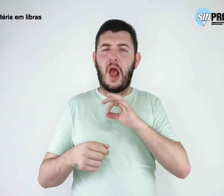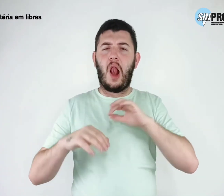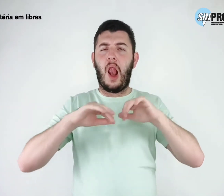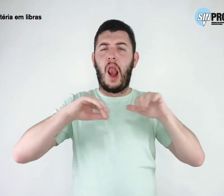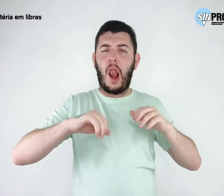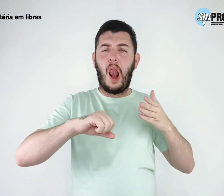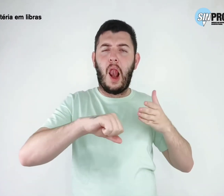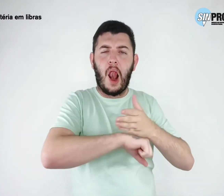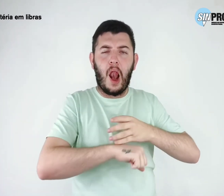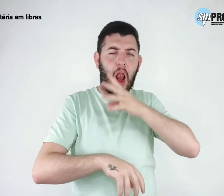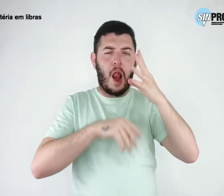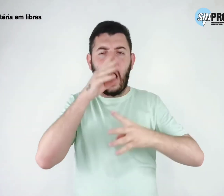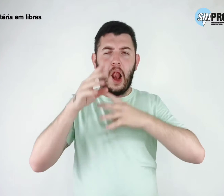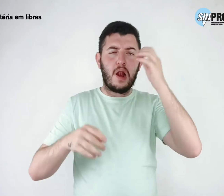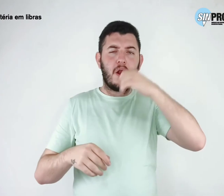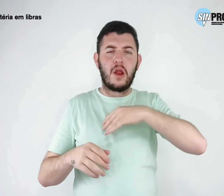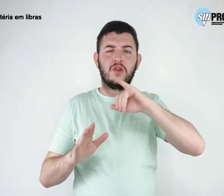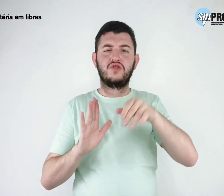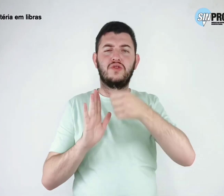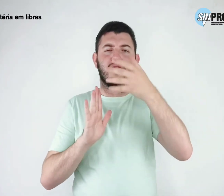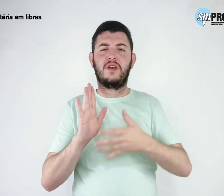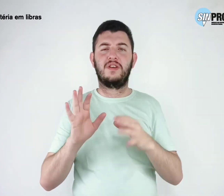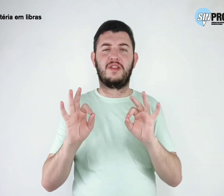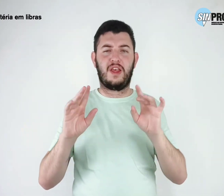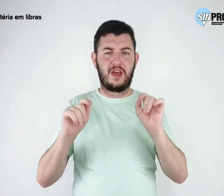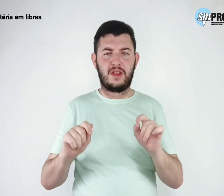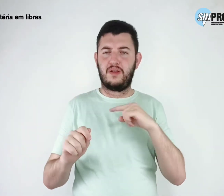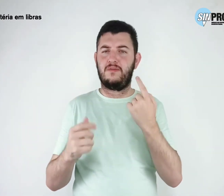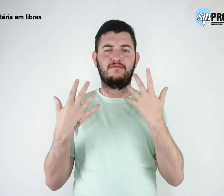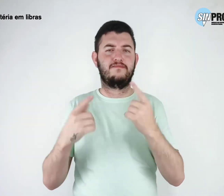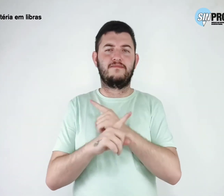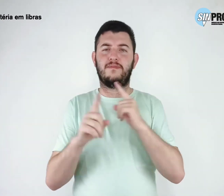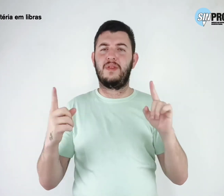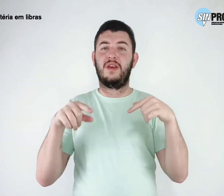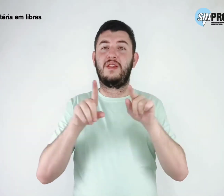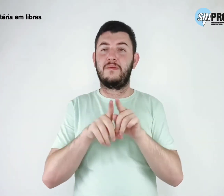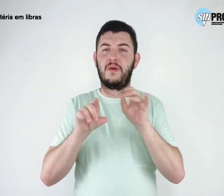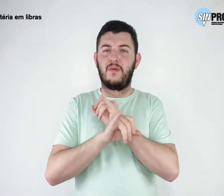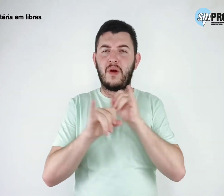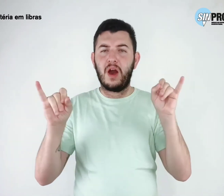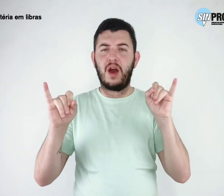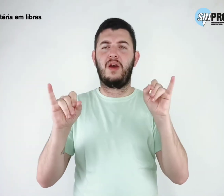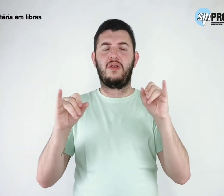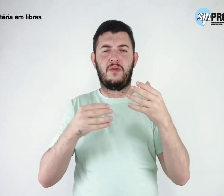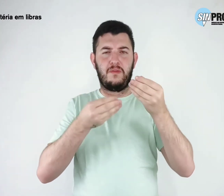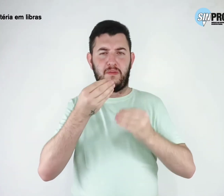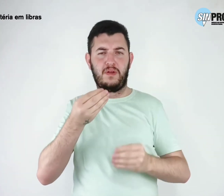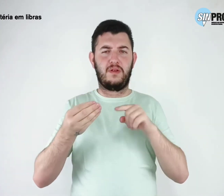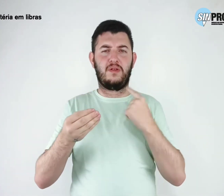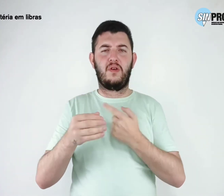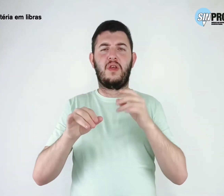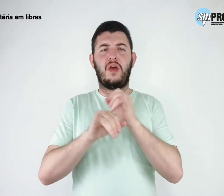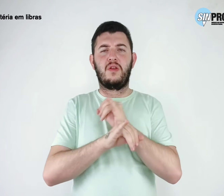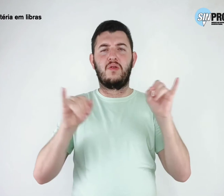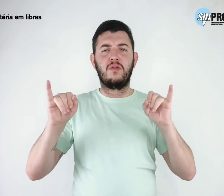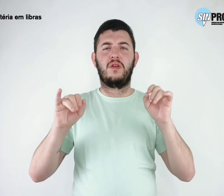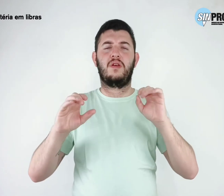injustificadas, bem como a campanha difamatória propagada por diversos veículos de